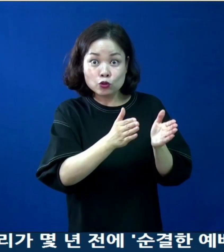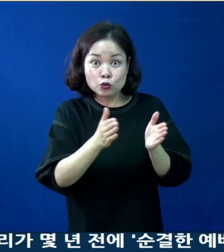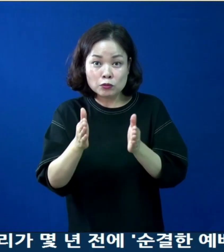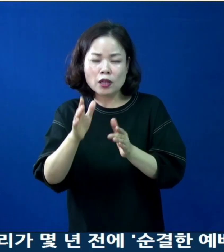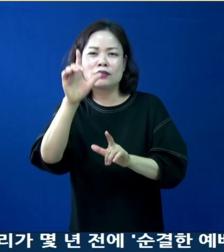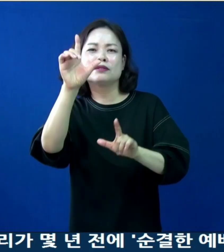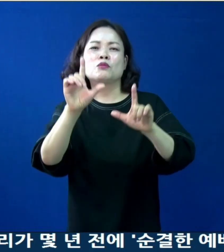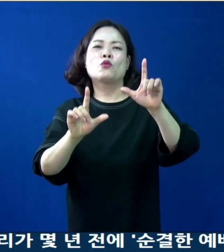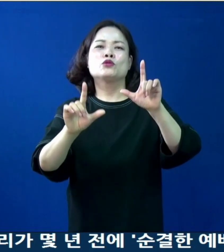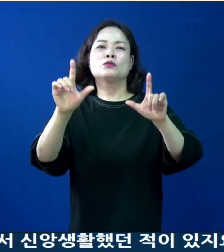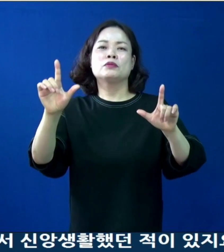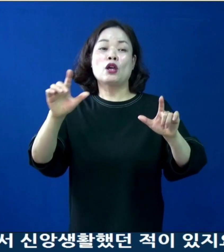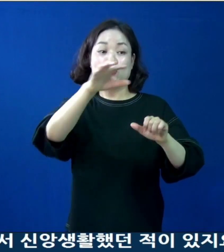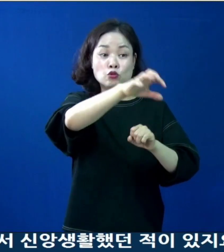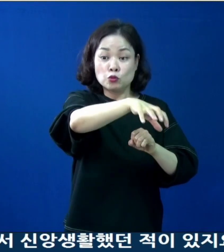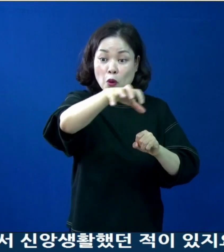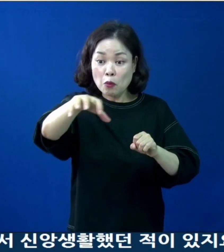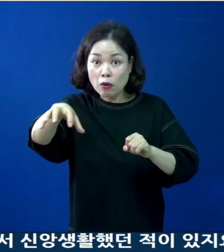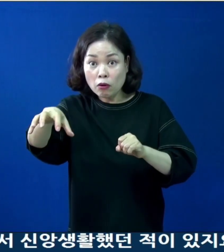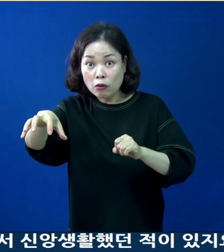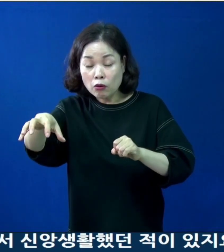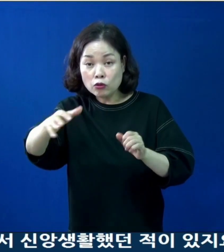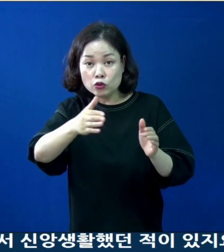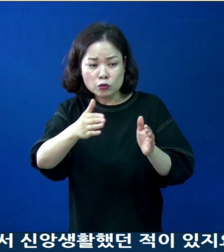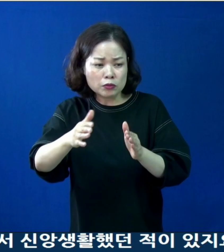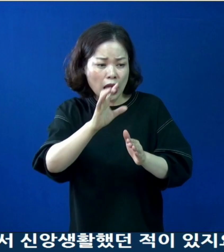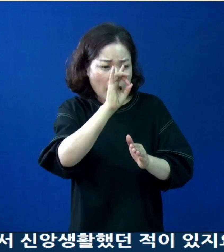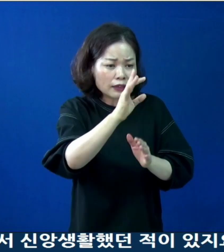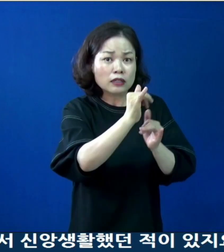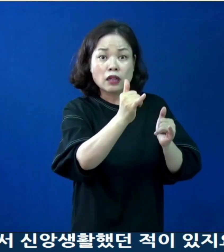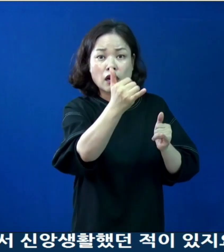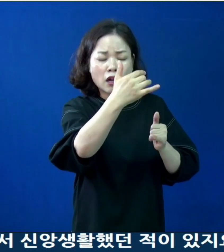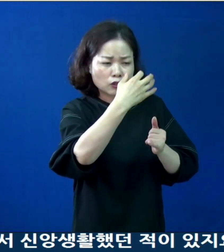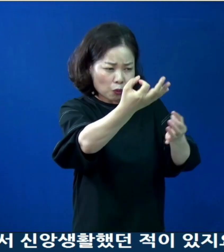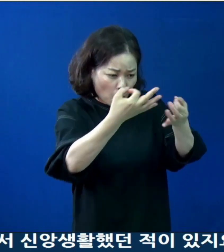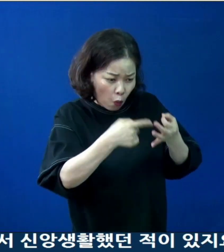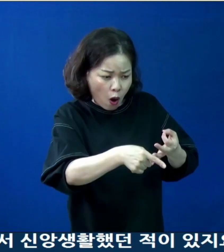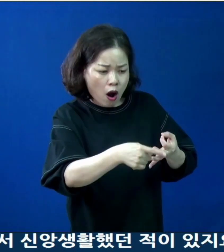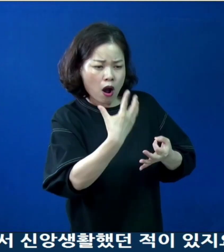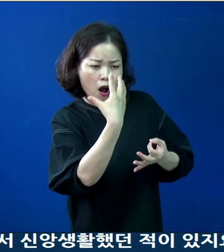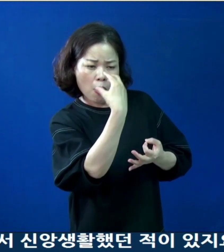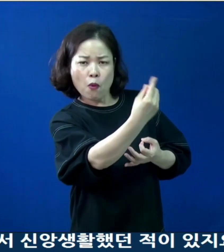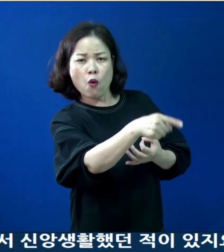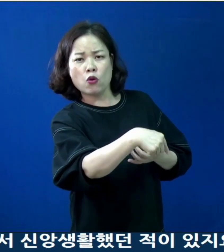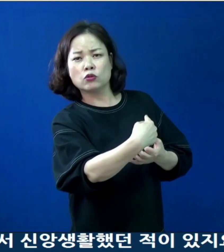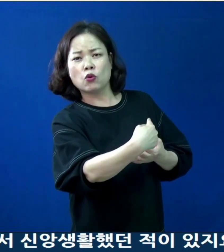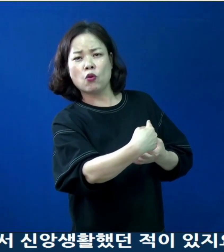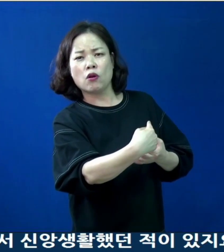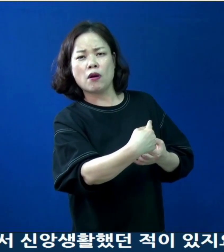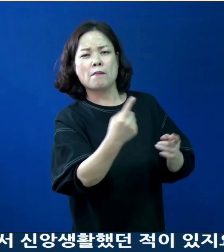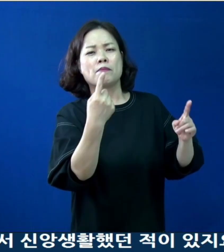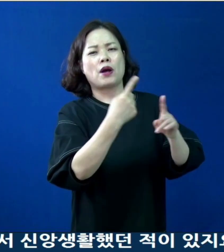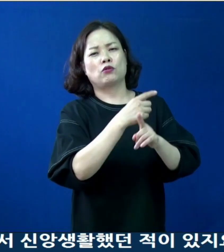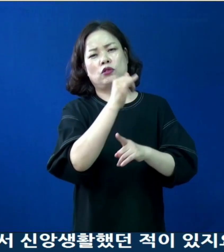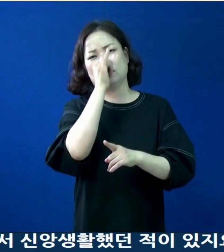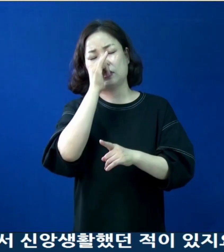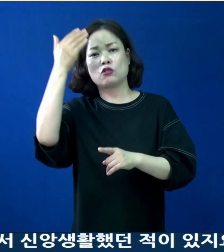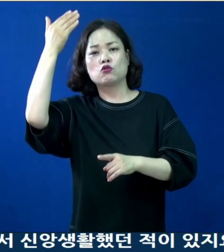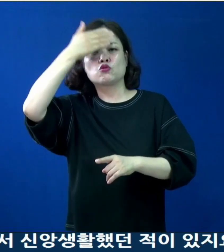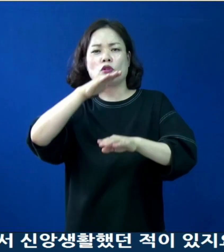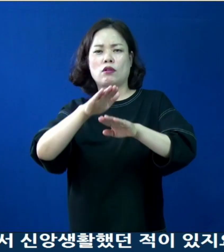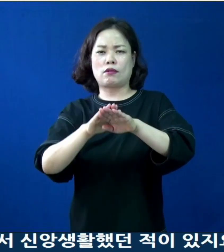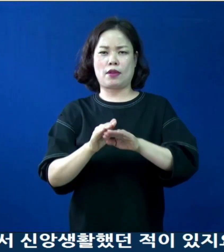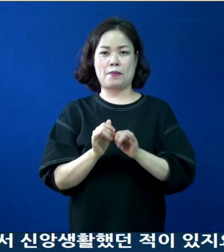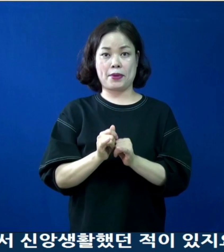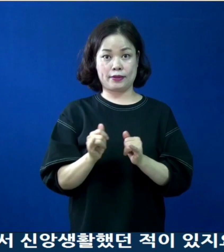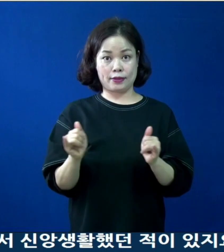그 모습이 주변의 말씀 앞에 준비 안 된 사람까지도 그렇게 바꿀 수 있는 사람이 바로 순결한 예배자인